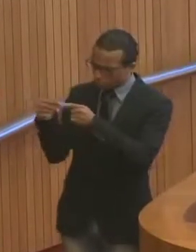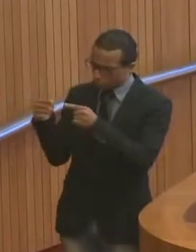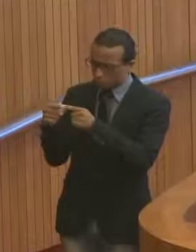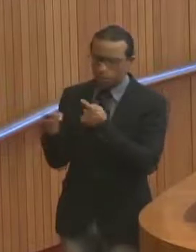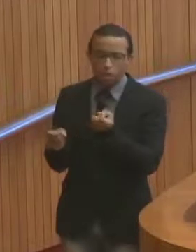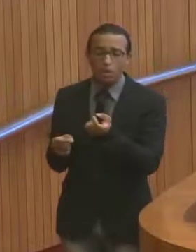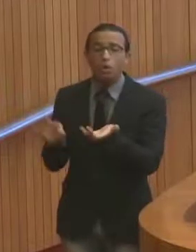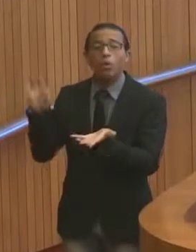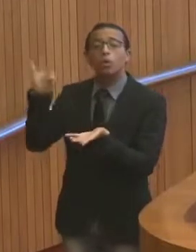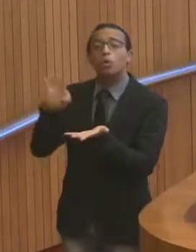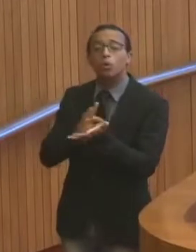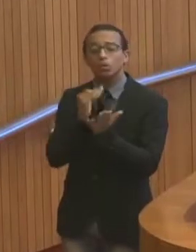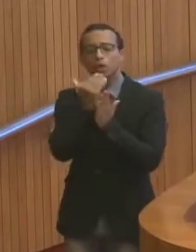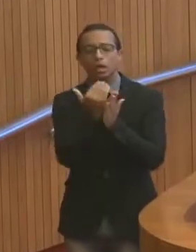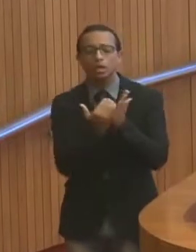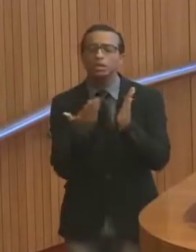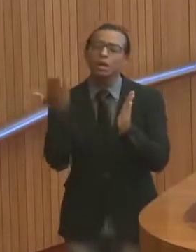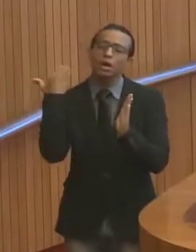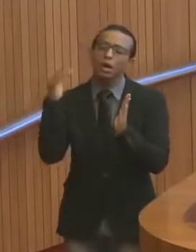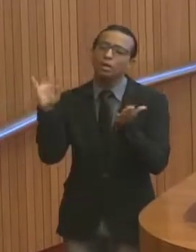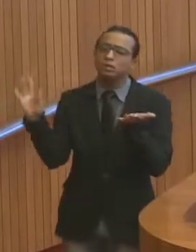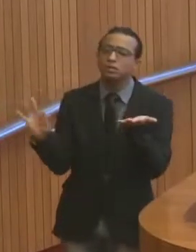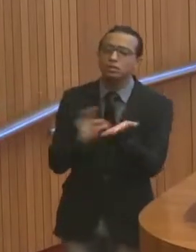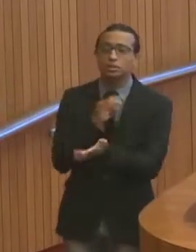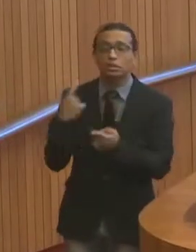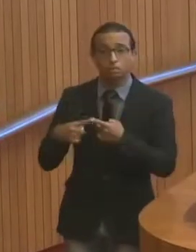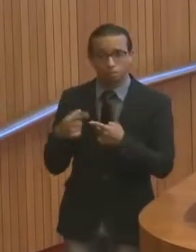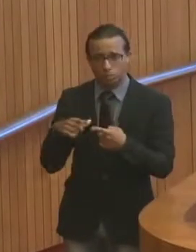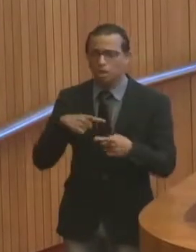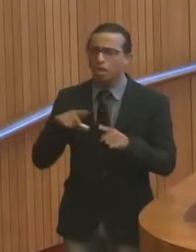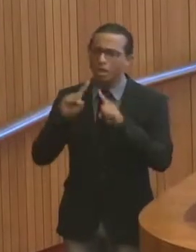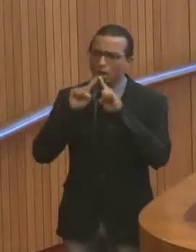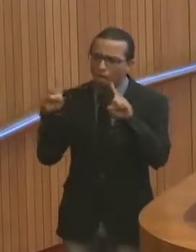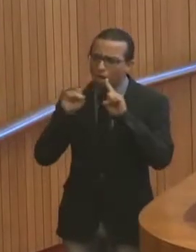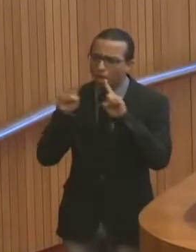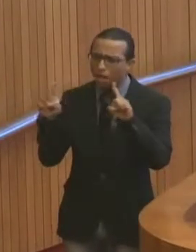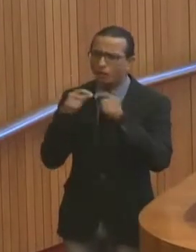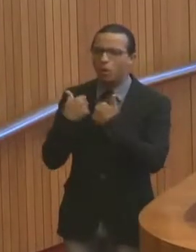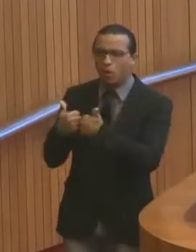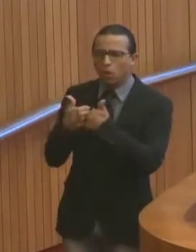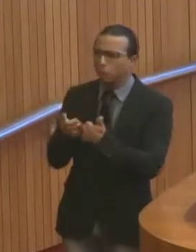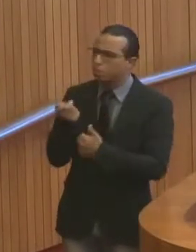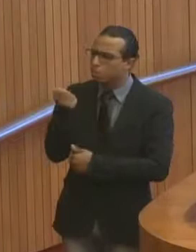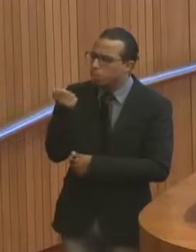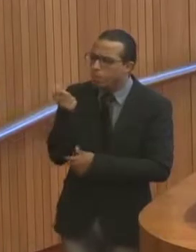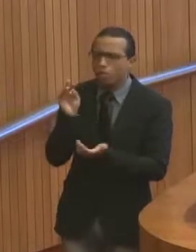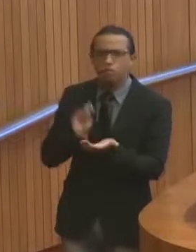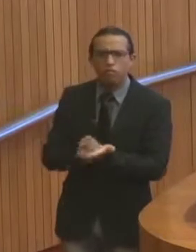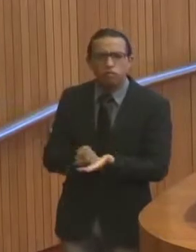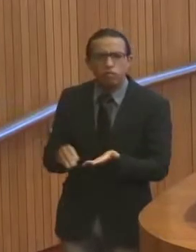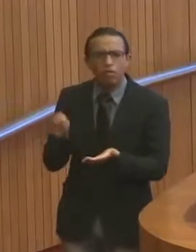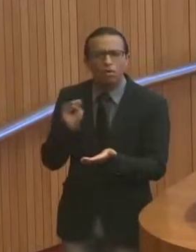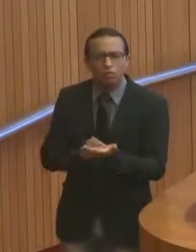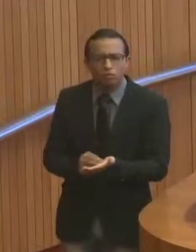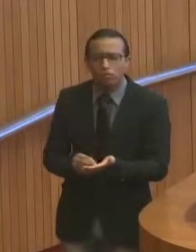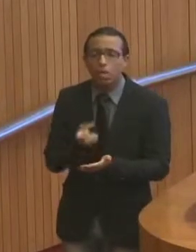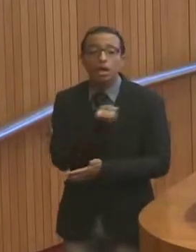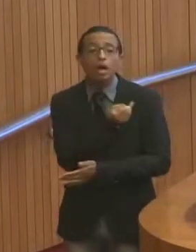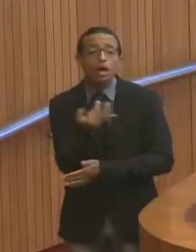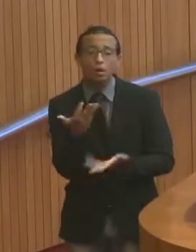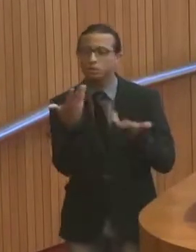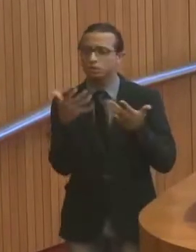com o contrato que foi assinado, porque há reclamações de que os coletivos são poucos e que determinados locais não